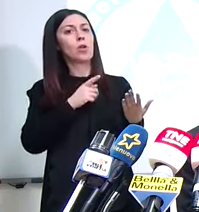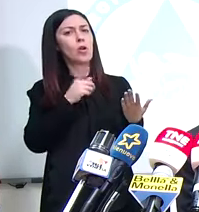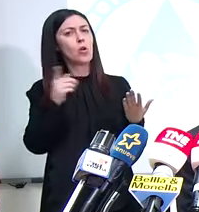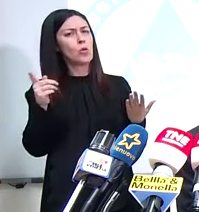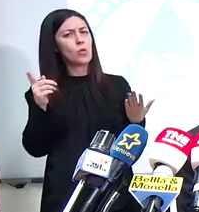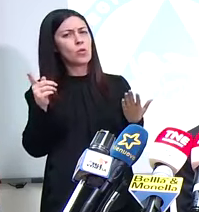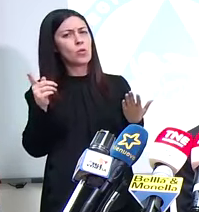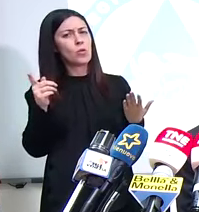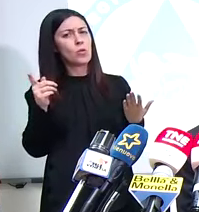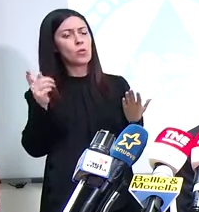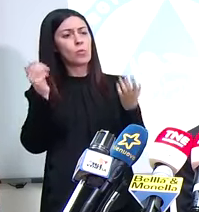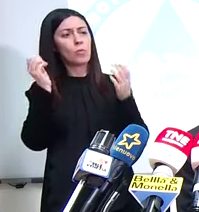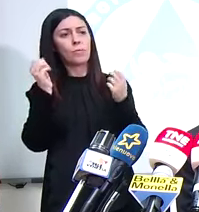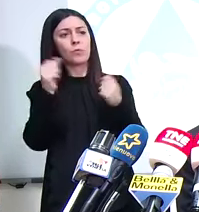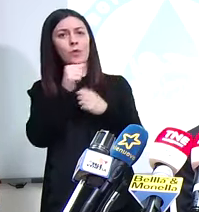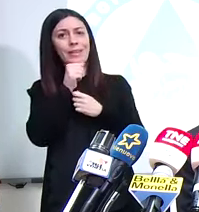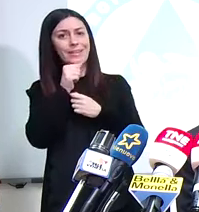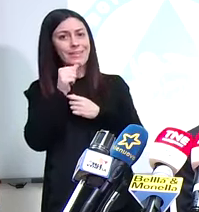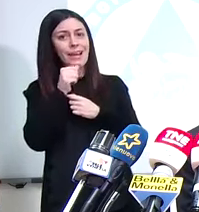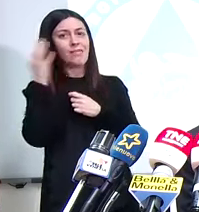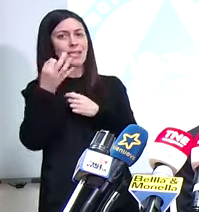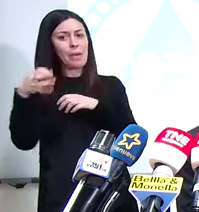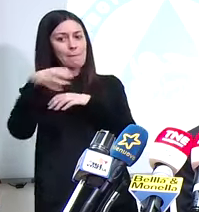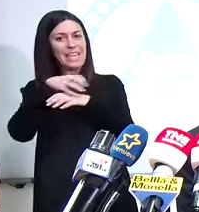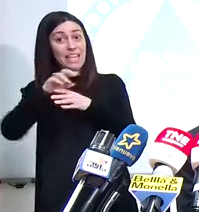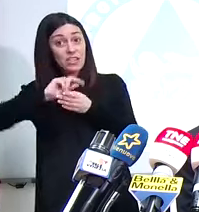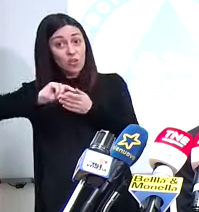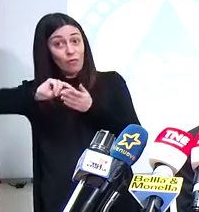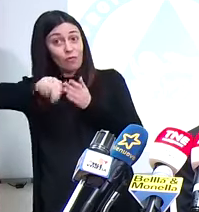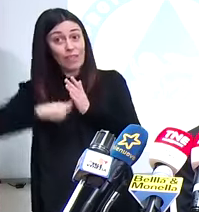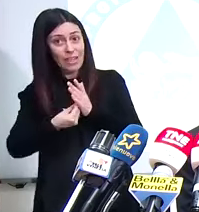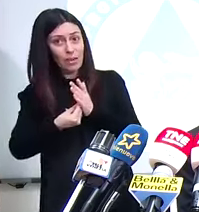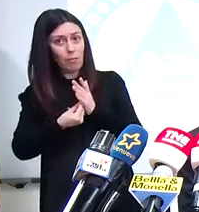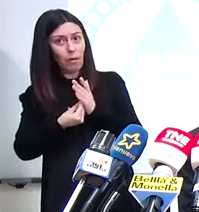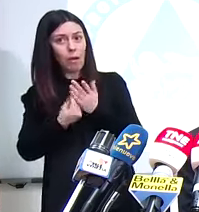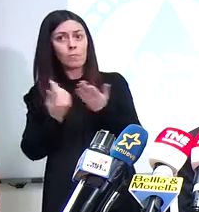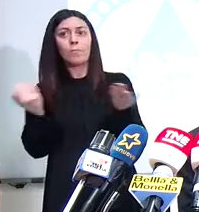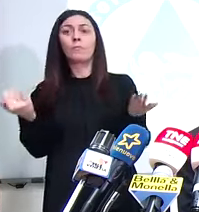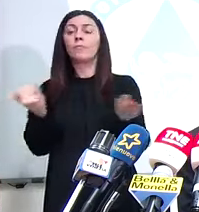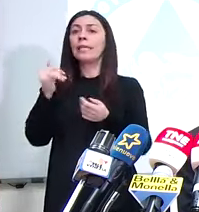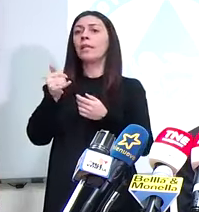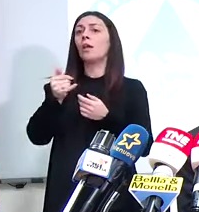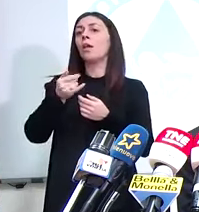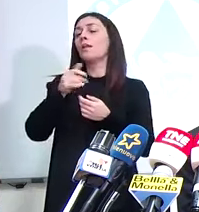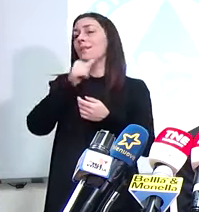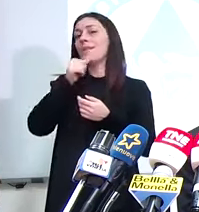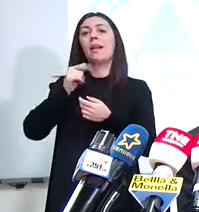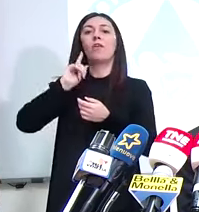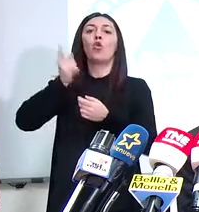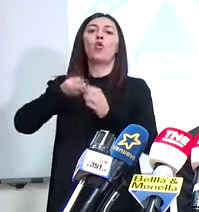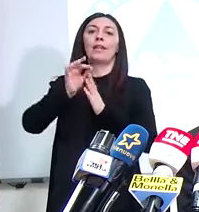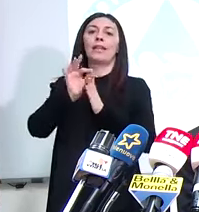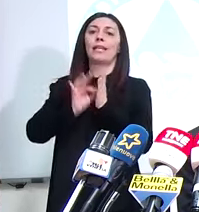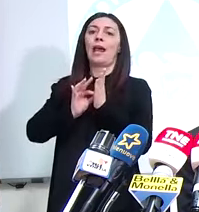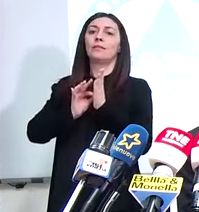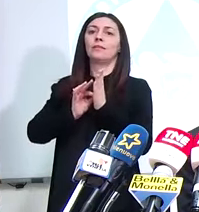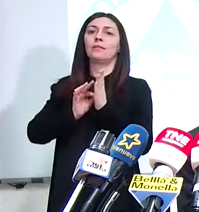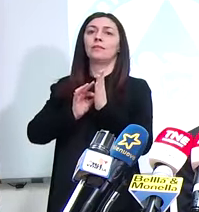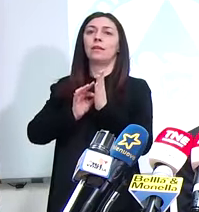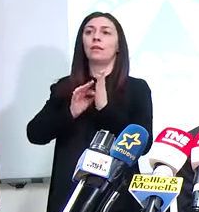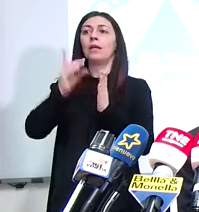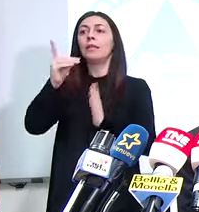lori ci vuole come loro arriva il ministro se è un'ordinanza in quanto meno un ordinanza perché se non al dpcm